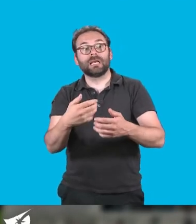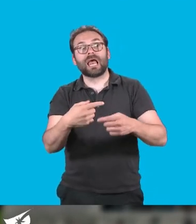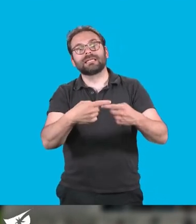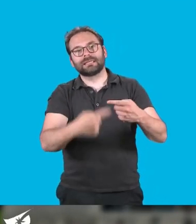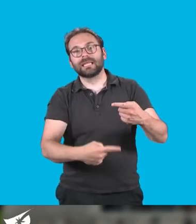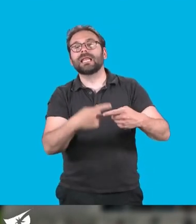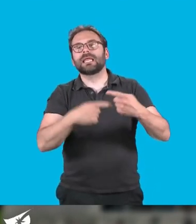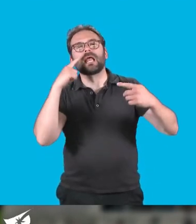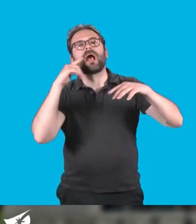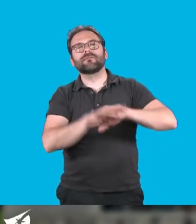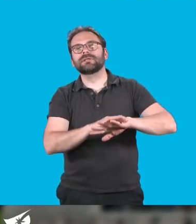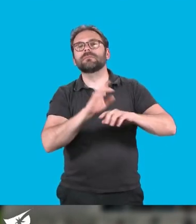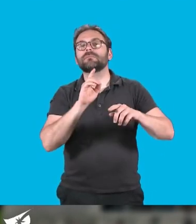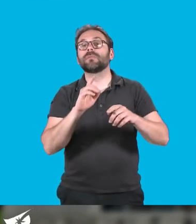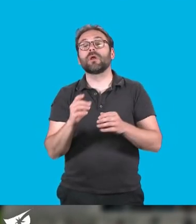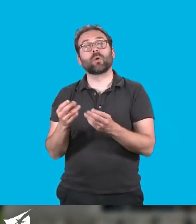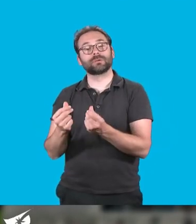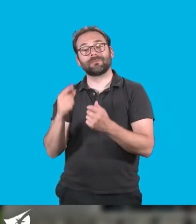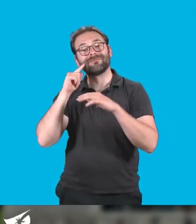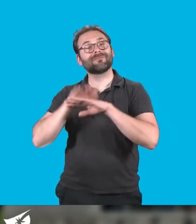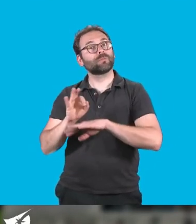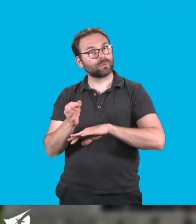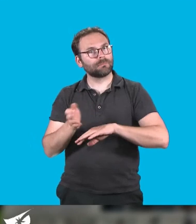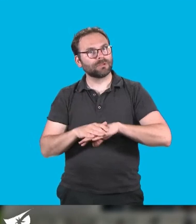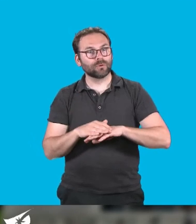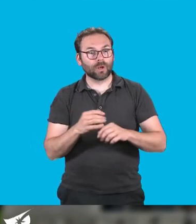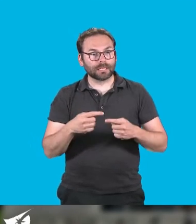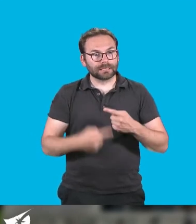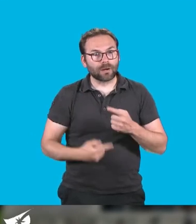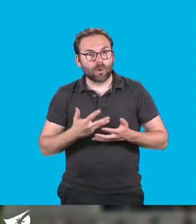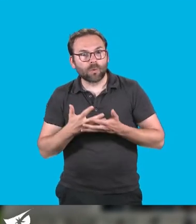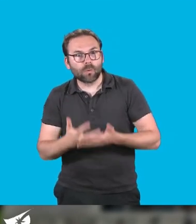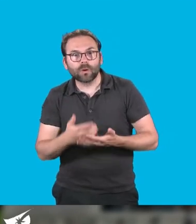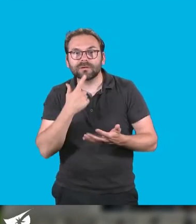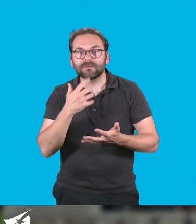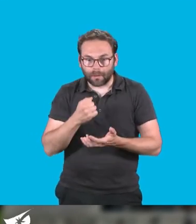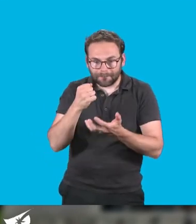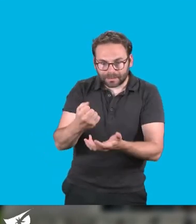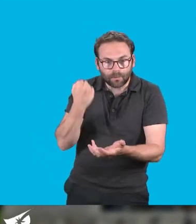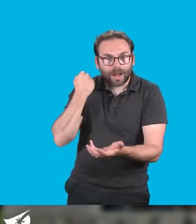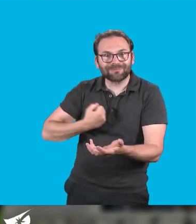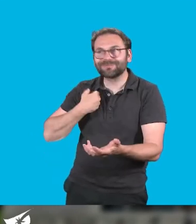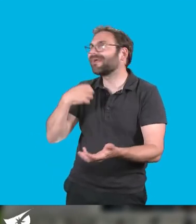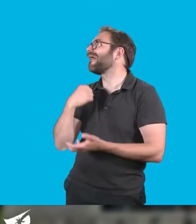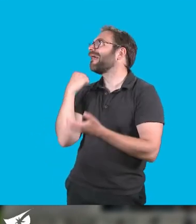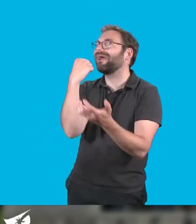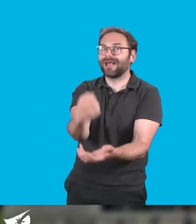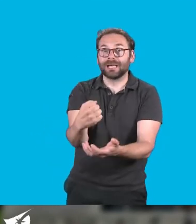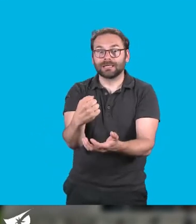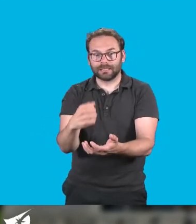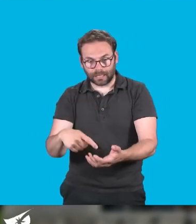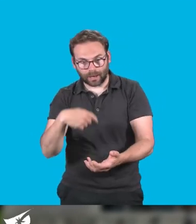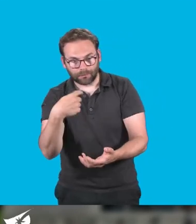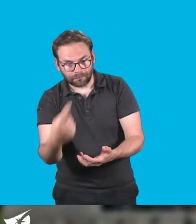se verrait pas sur les bilans comptables, mais ce serait une dette lourde, ce serait un patrimoine en mauvais état, et ce serait évidemment une très mauvaise nouvelle